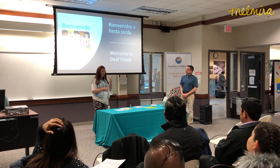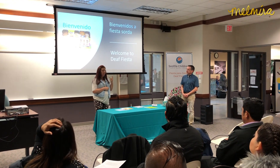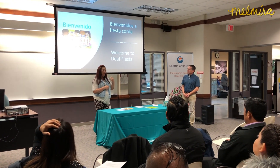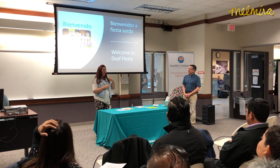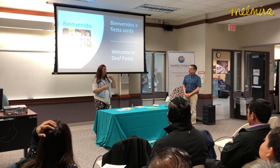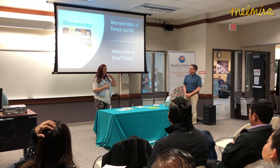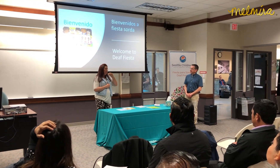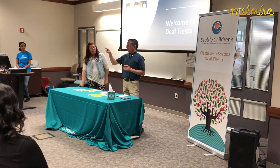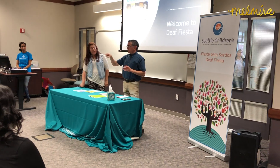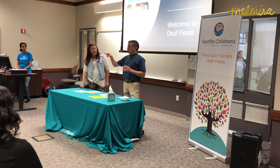Tengo una hermana que es...